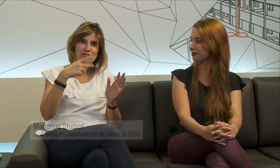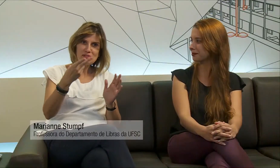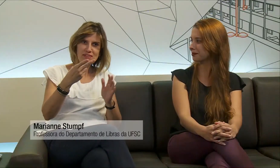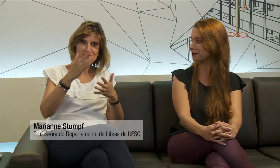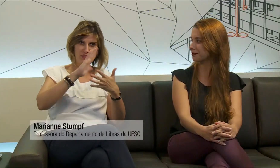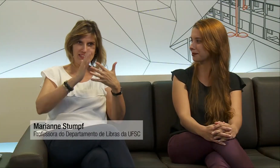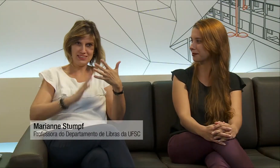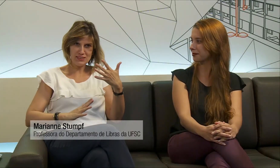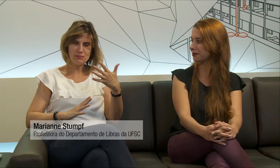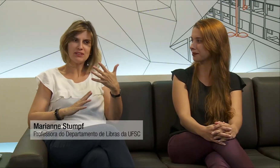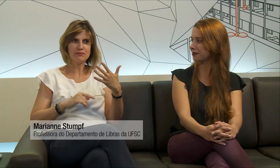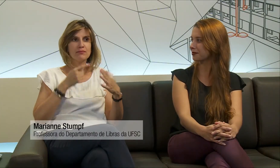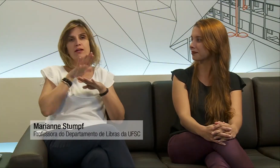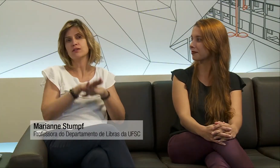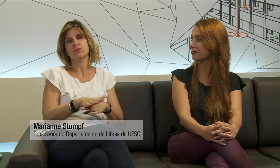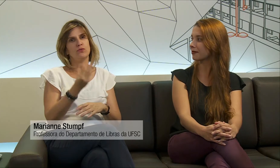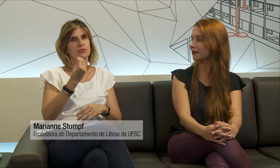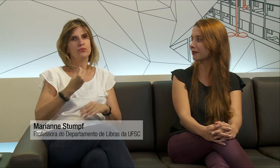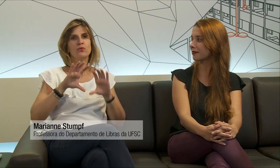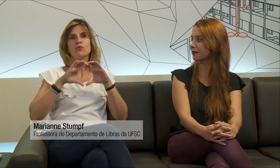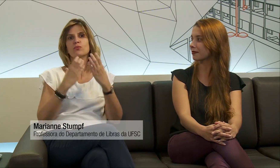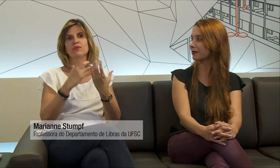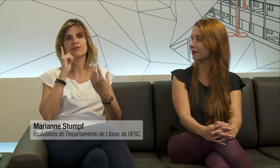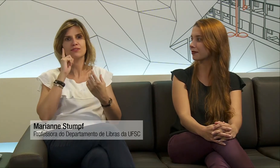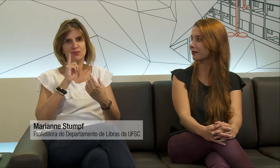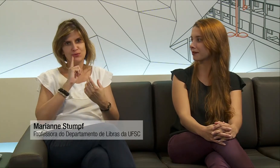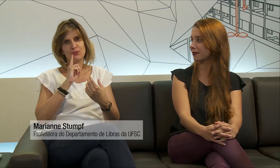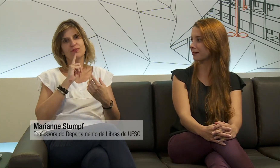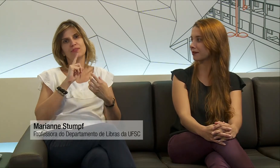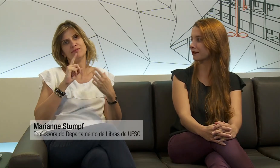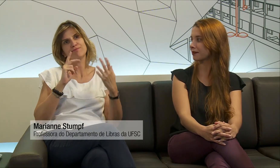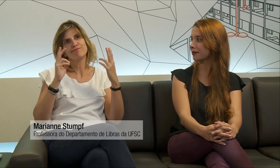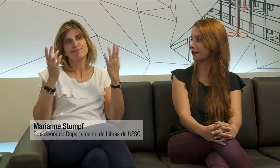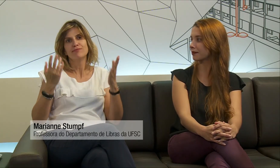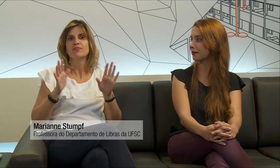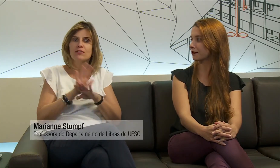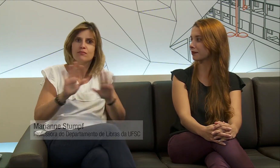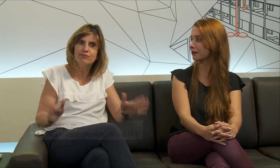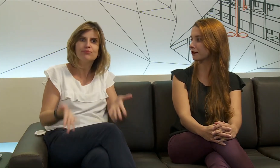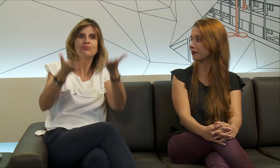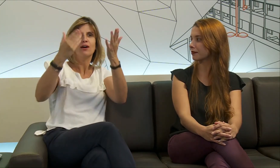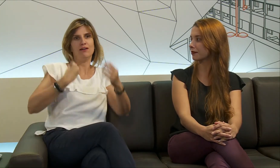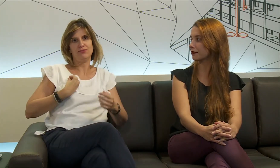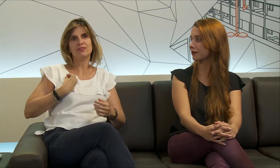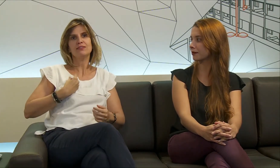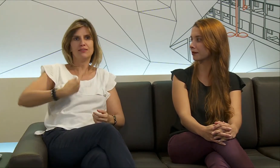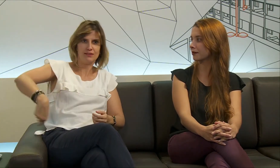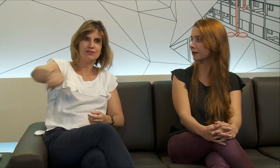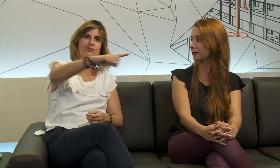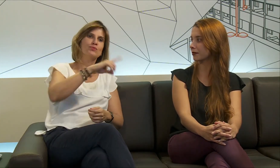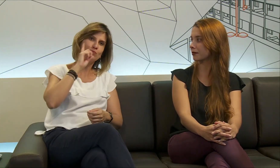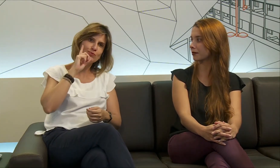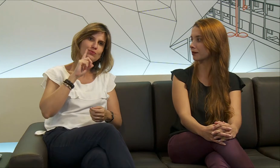Essa lei que reconhece, ela vem como um suporte muito grande para